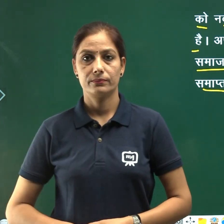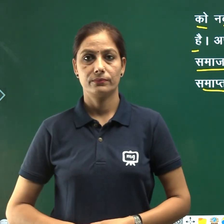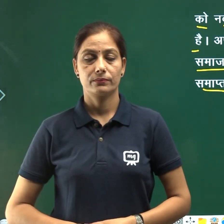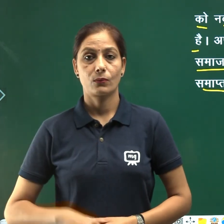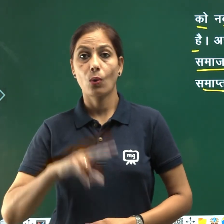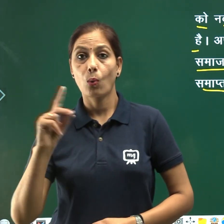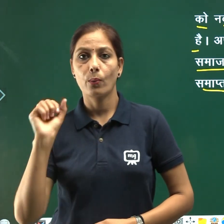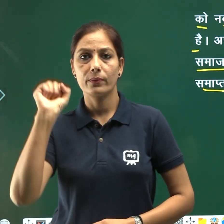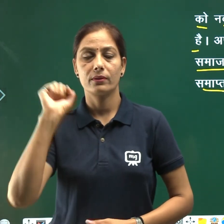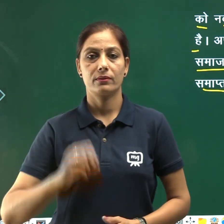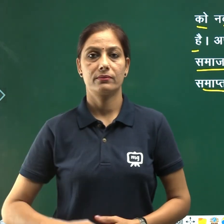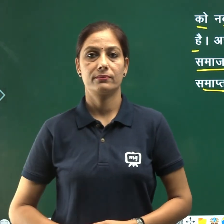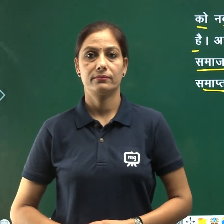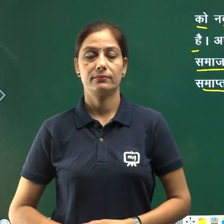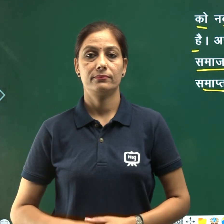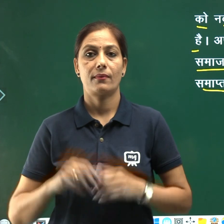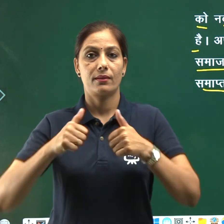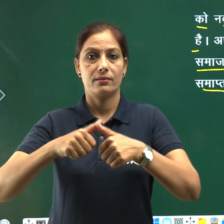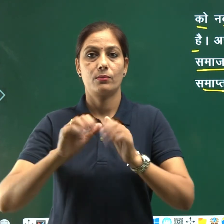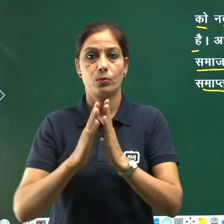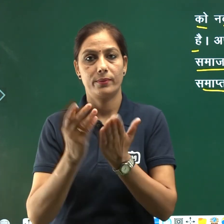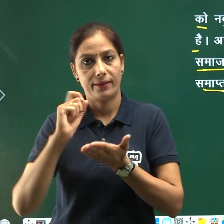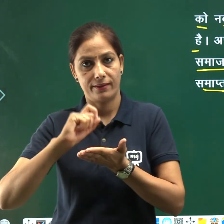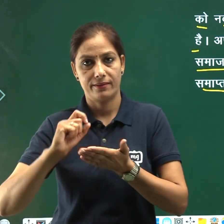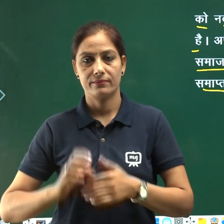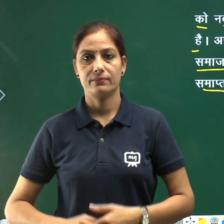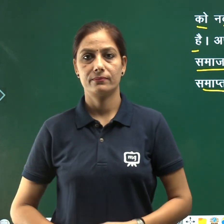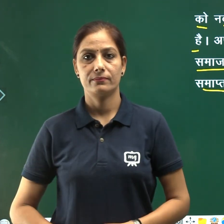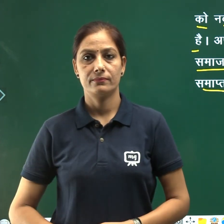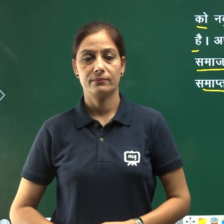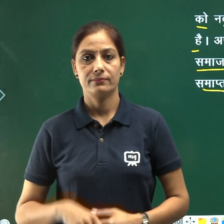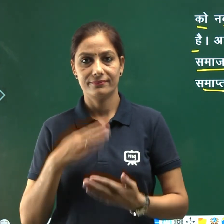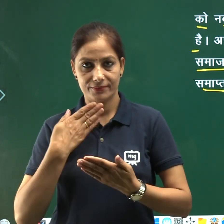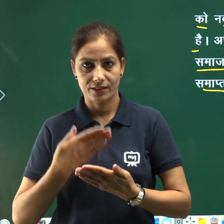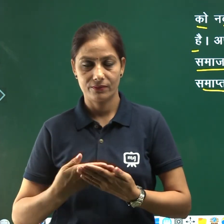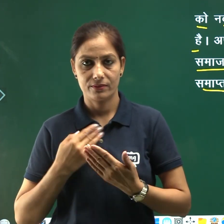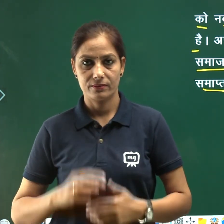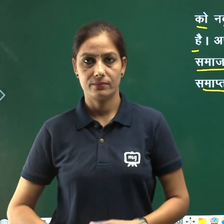और अपनी उत्तर पुस्तिका में लिखें। धन्यवाद।